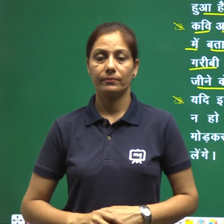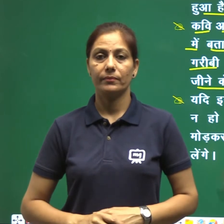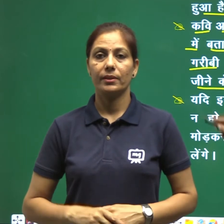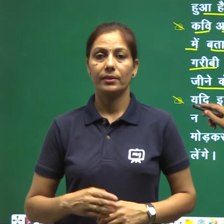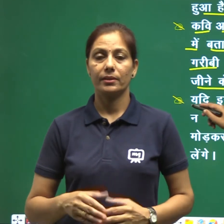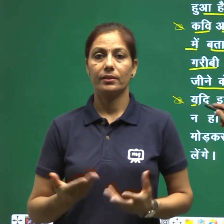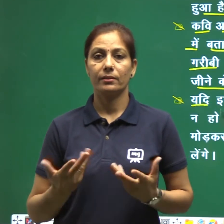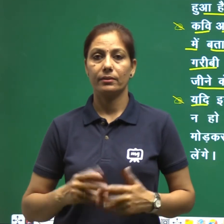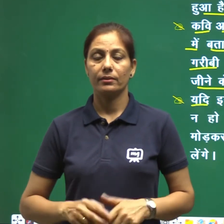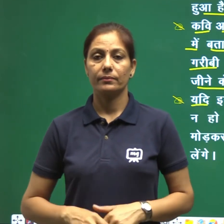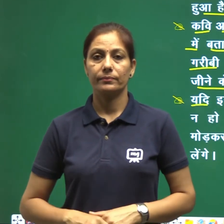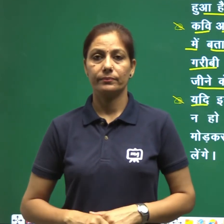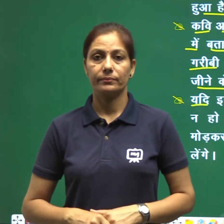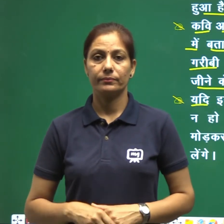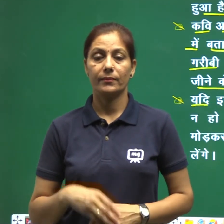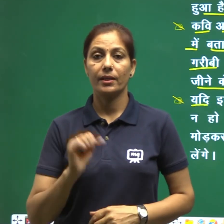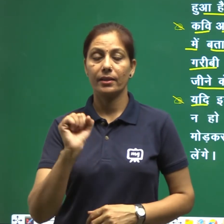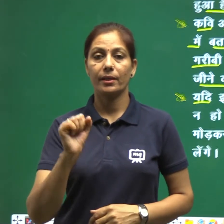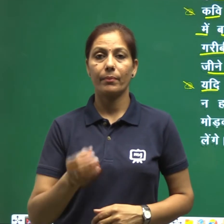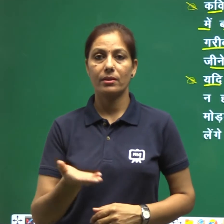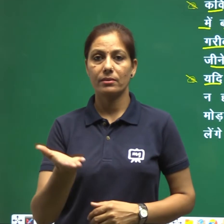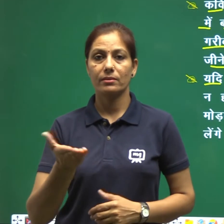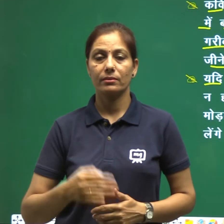यदि इनके पास